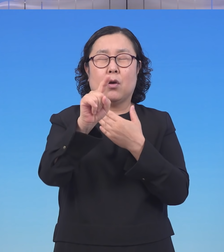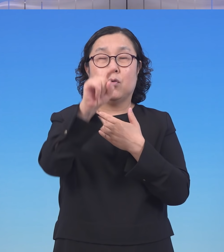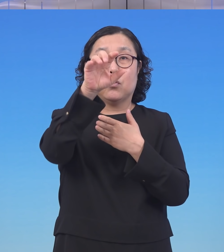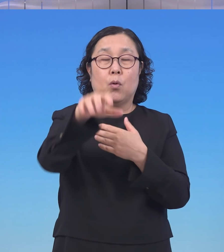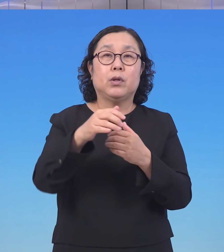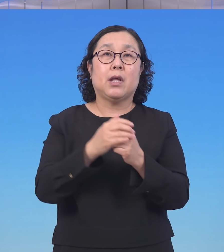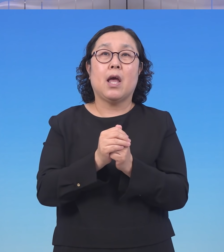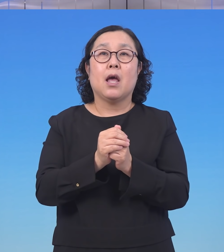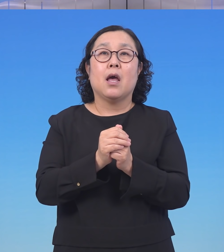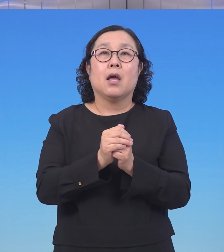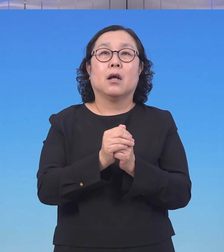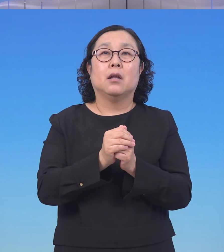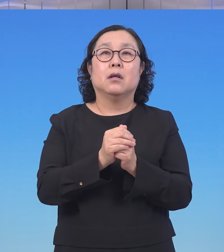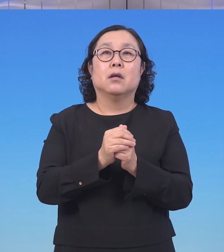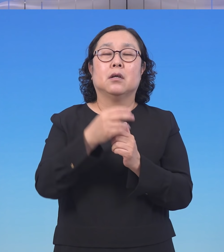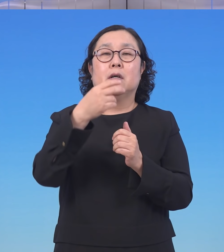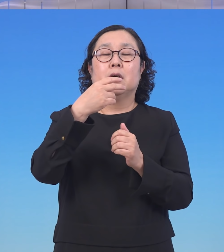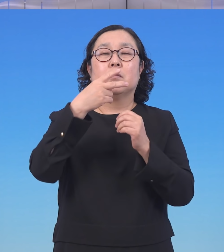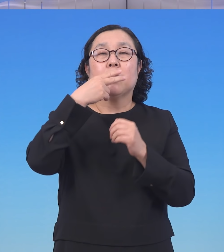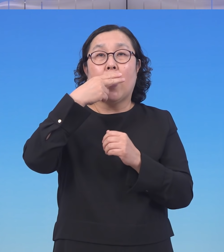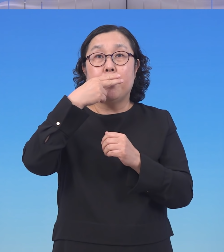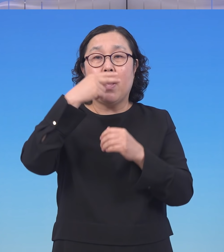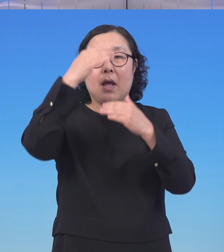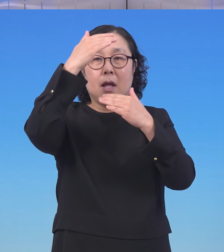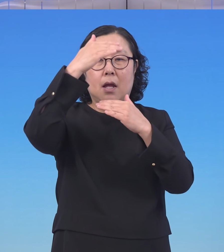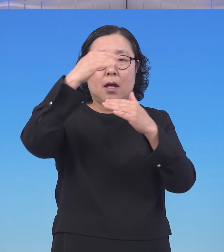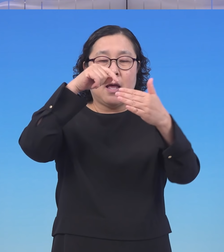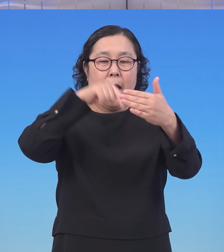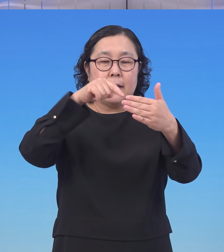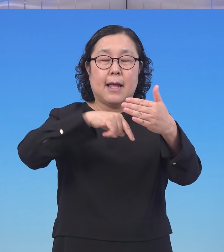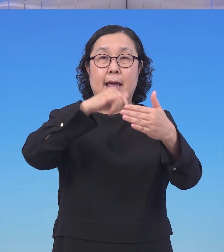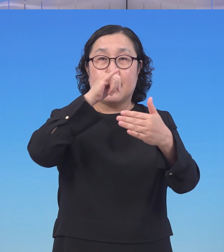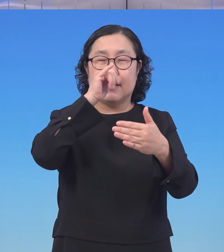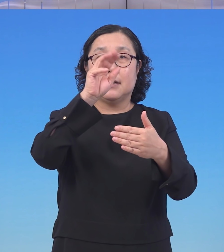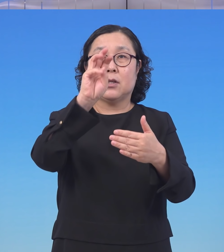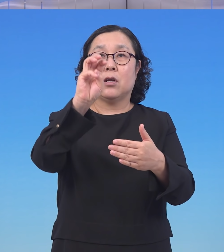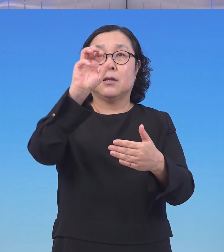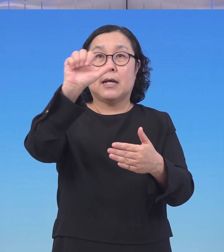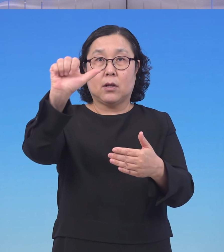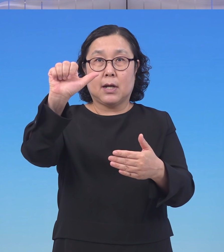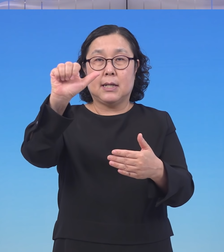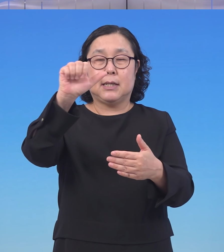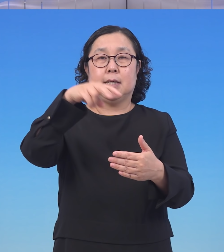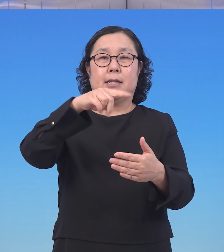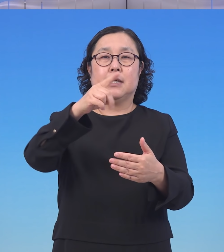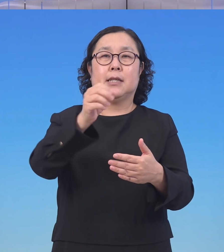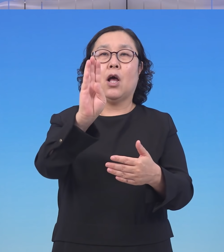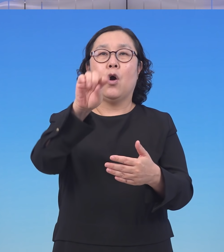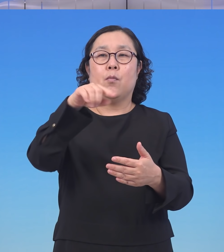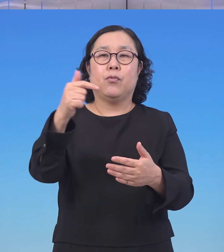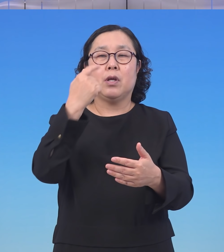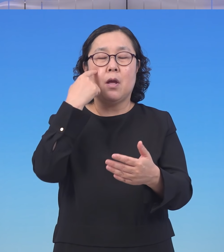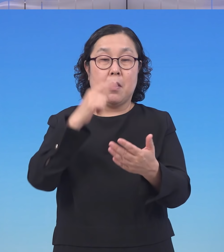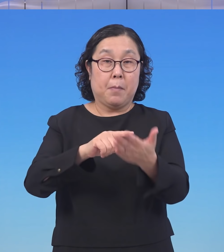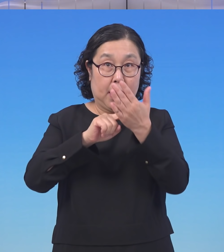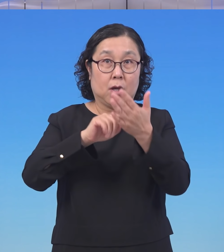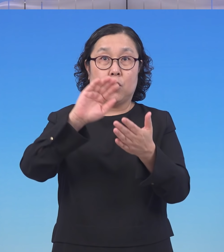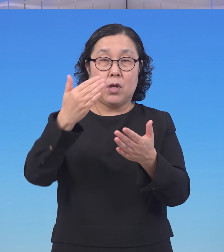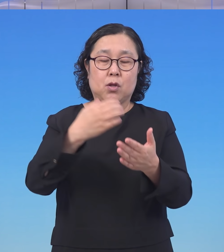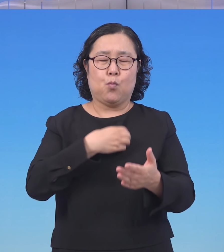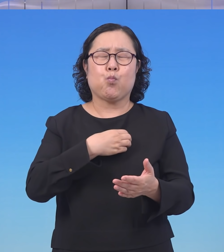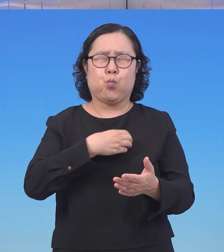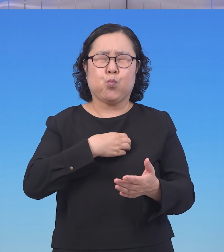담배 연기에 포함된 35가지 성분이 발견이 되더라. 그래서 이제